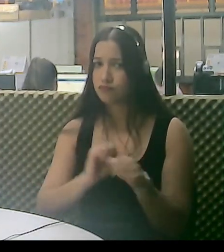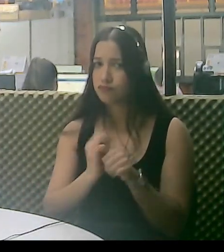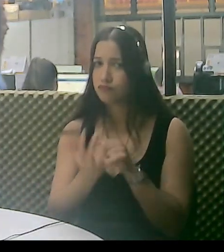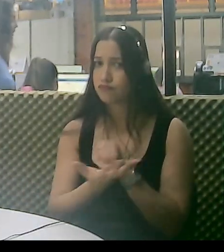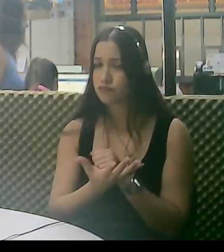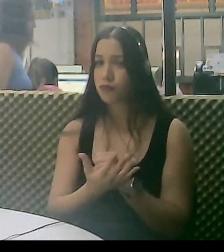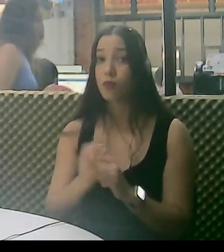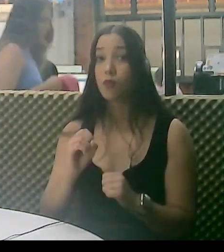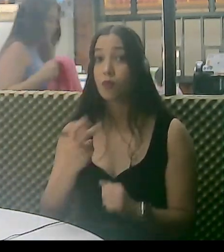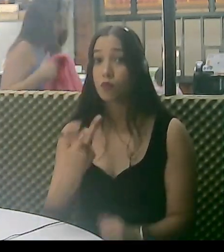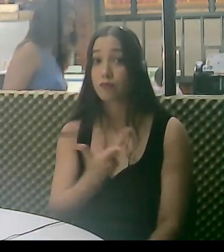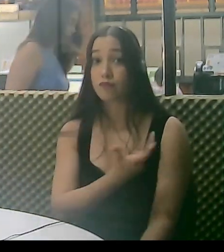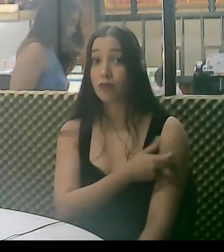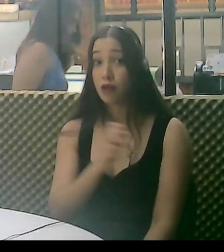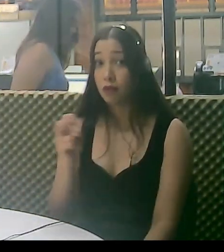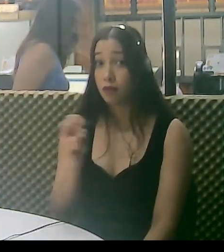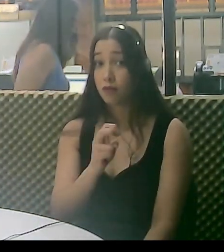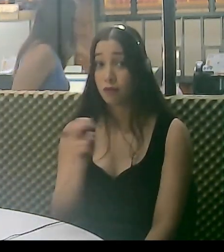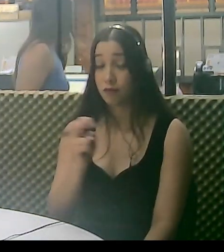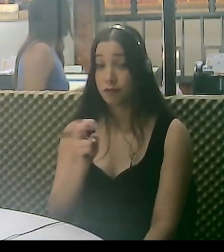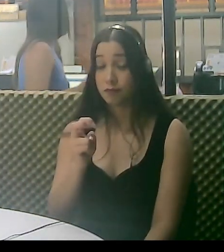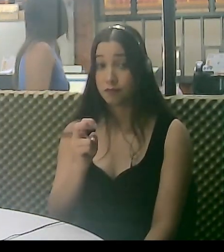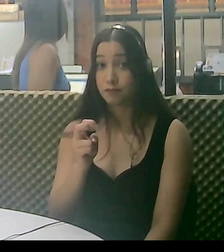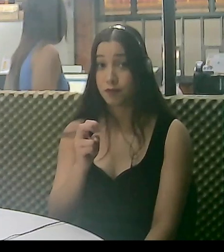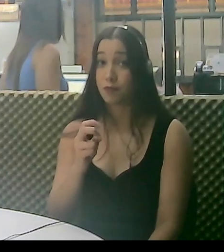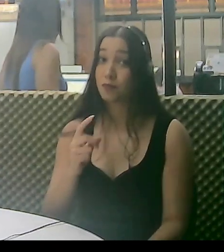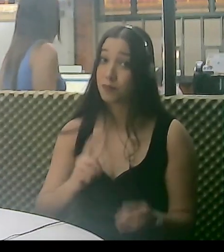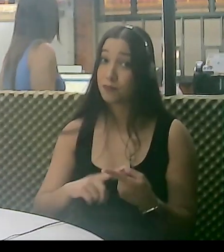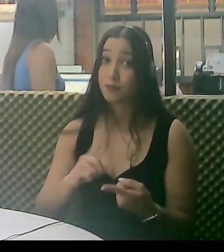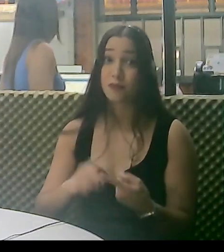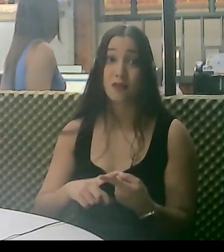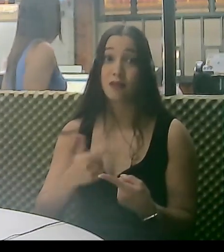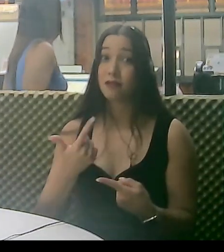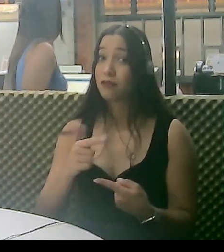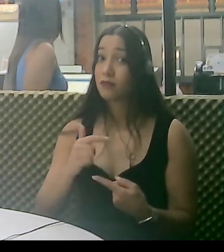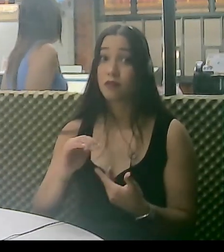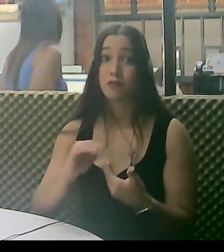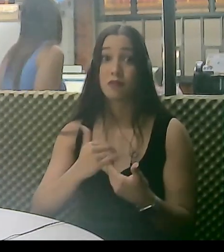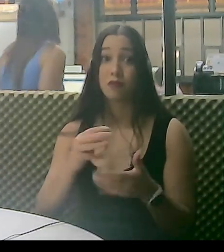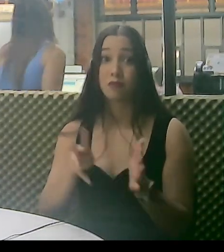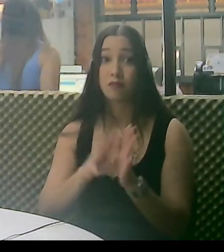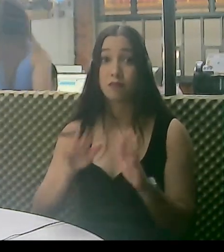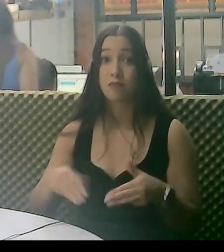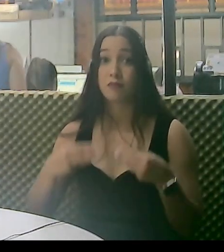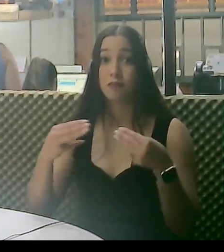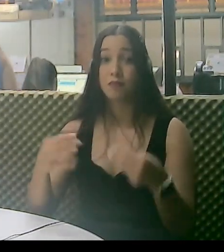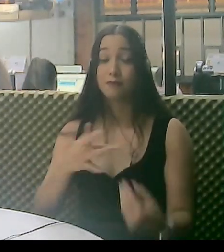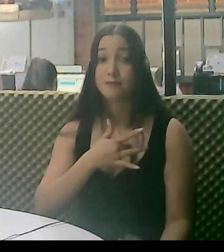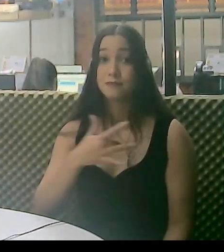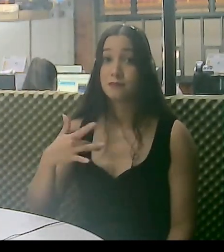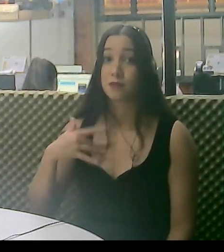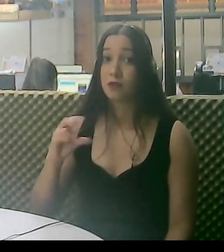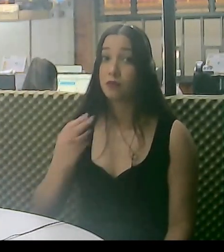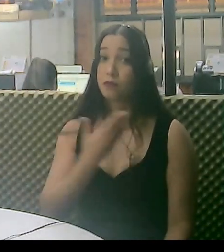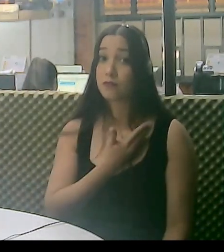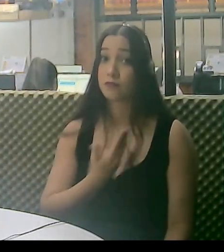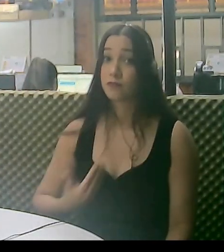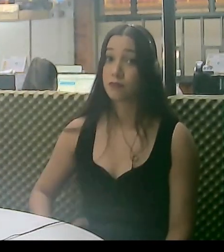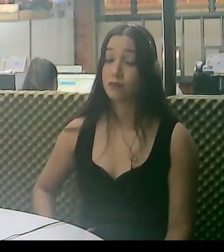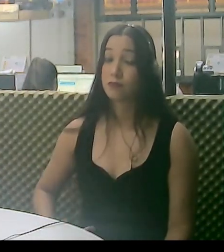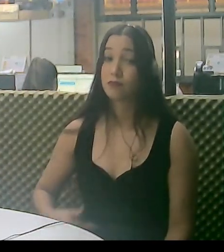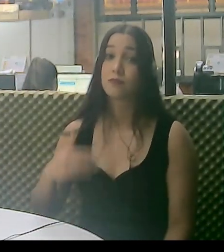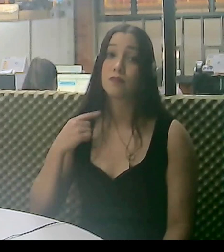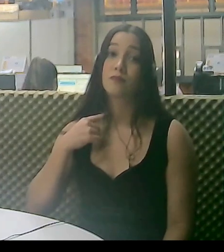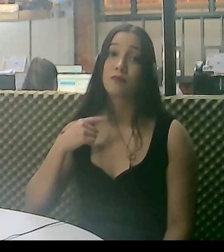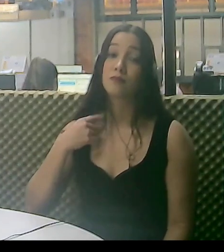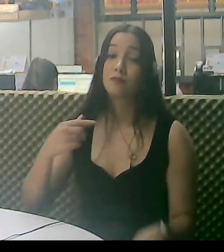ou de aplicação da quinta dose da vacina, visto que não há qualquer orientação do Ministério da Saúde ou do Governo de Minas em relação